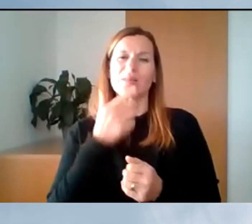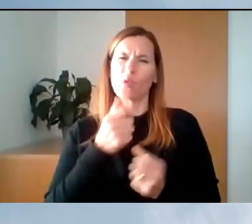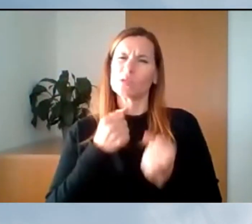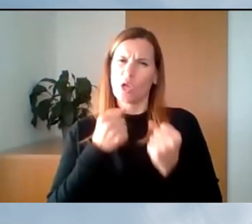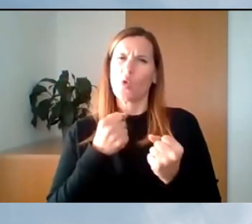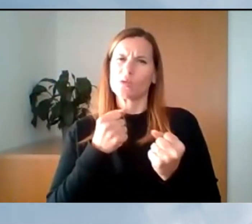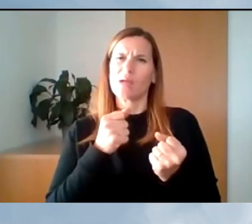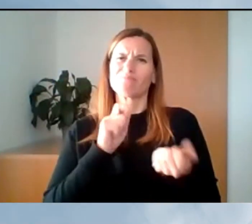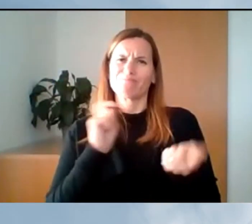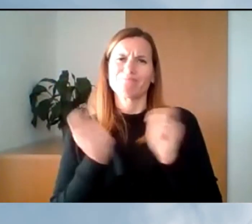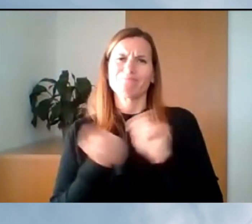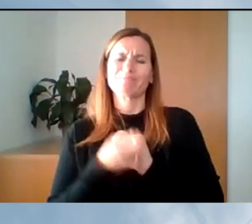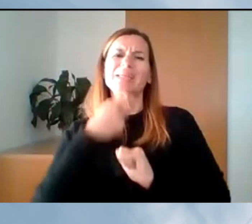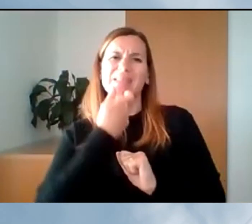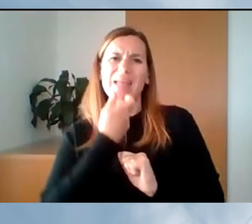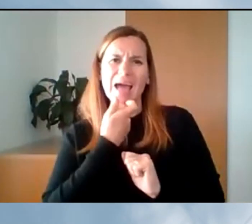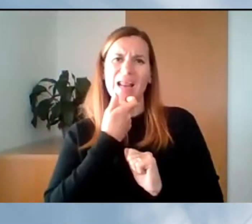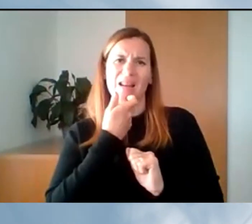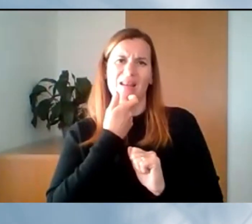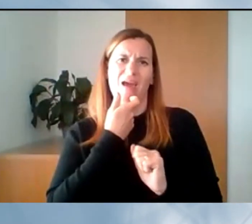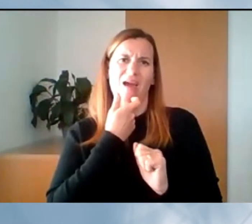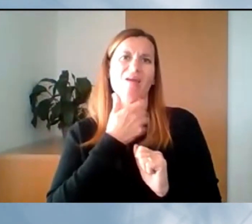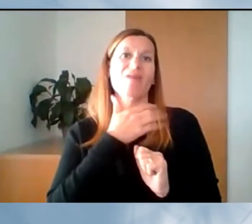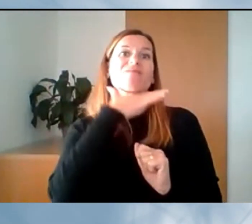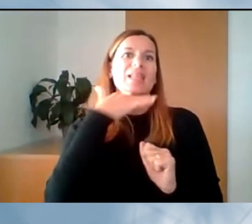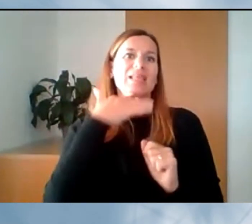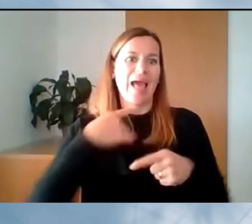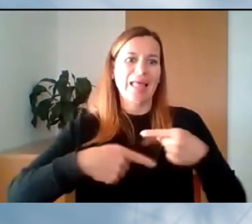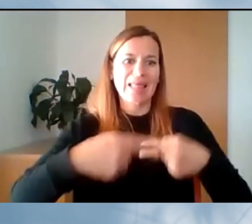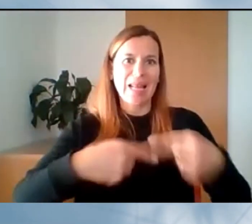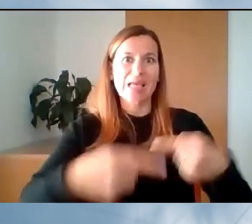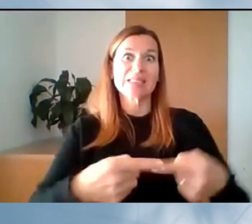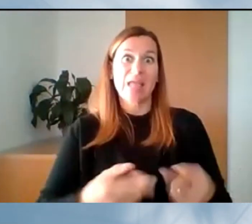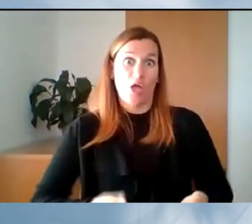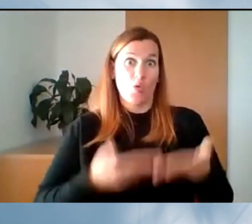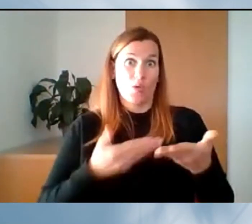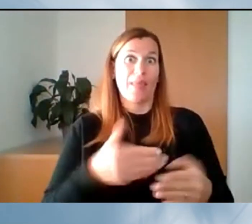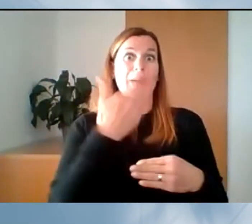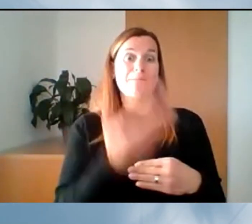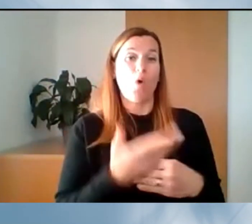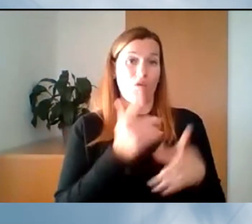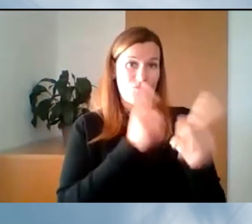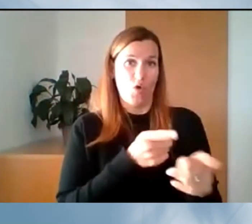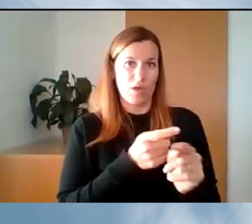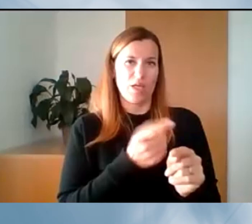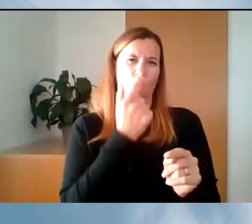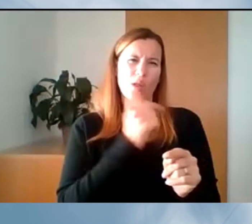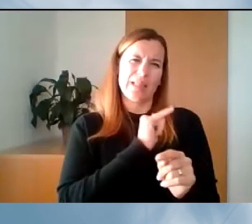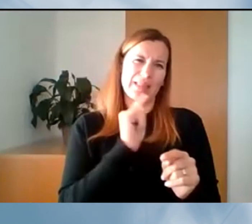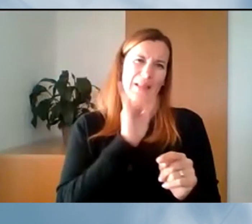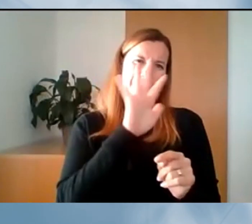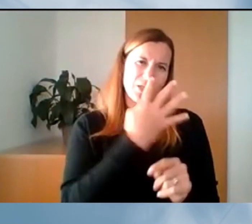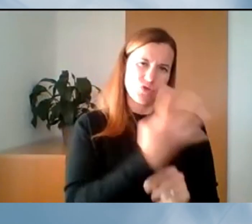2020, se zelo starala baby boom generacija, rojena po vojni, tam od leta